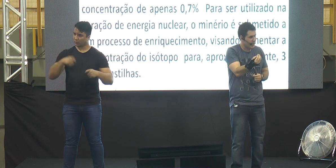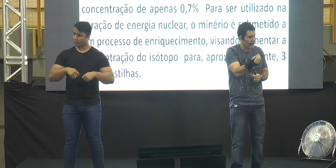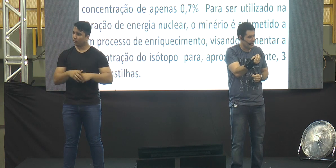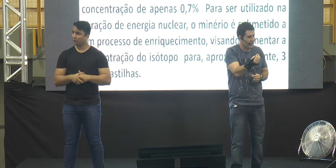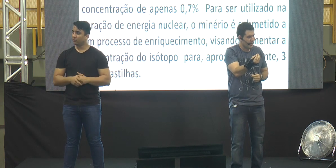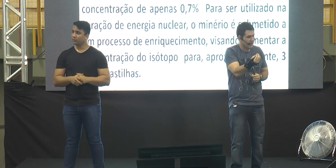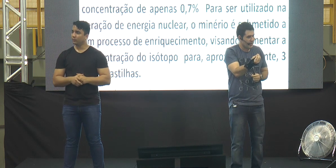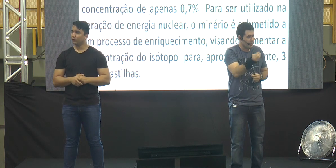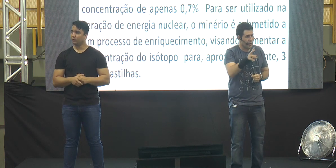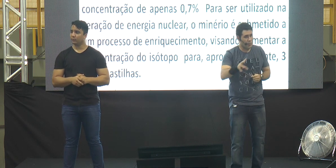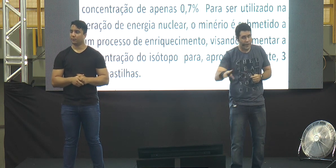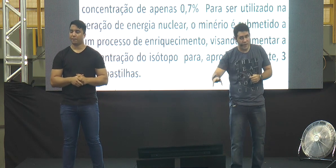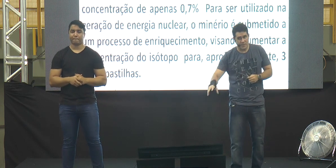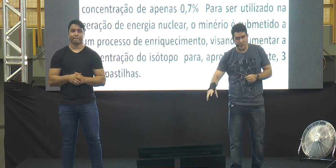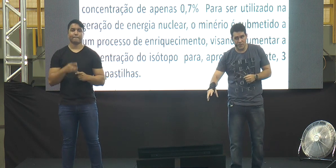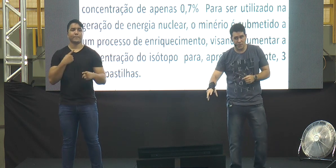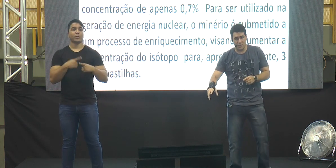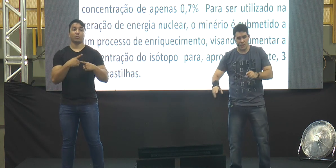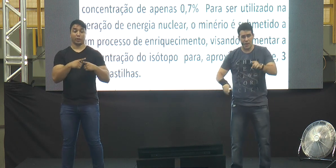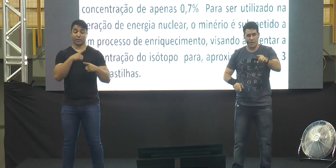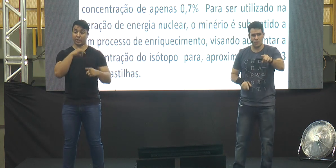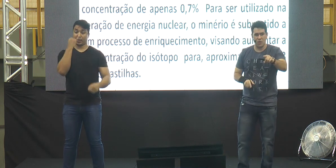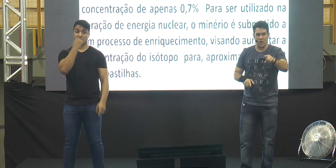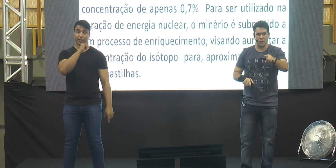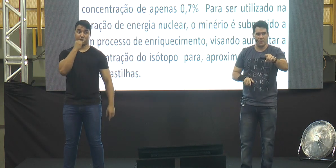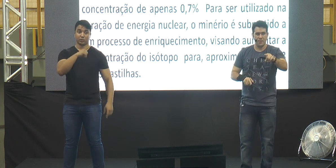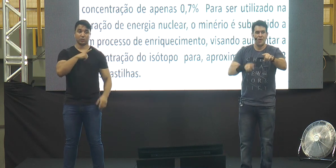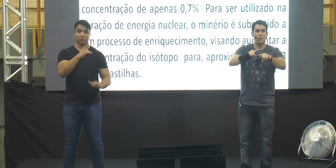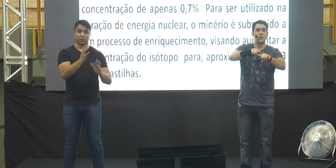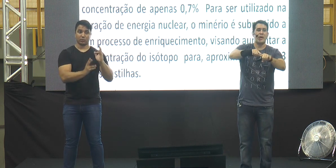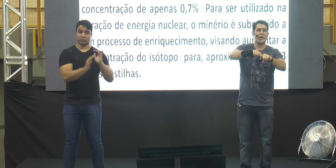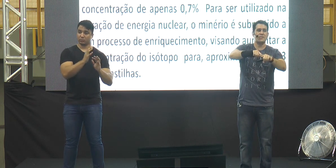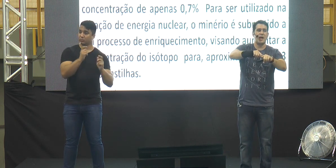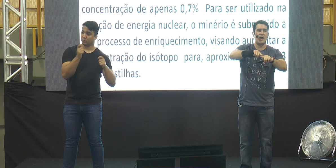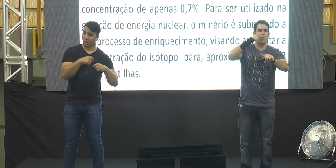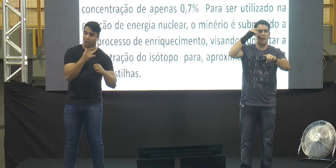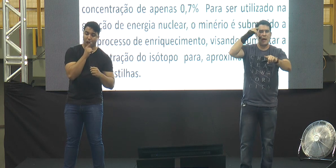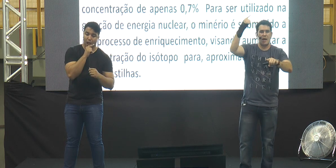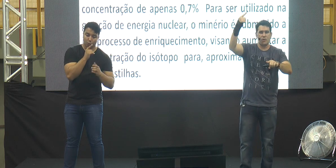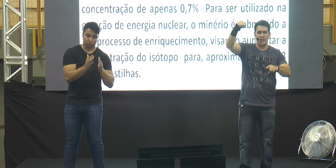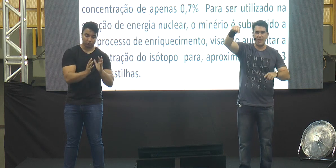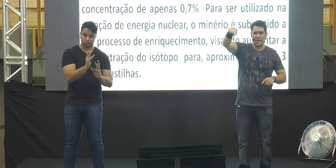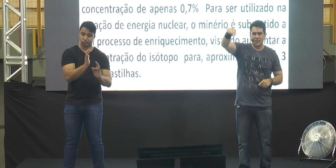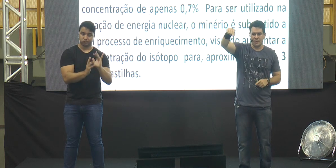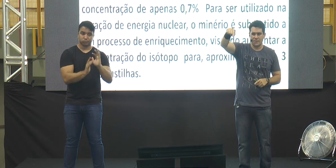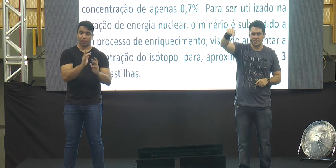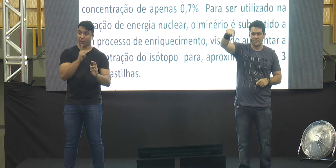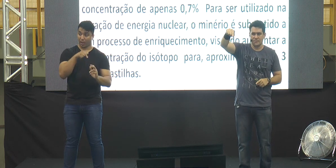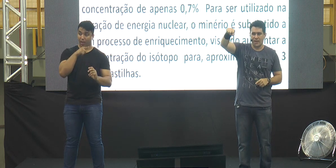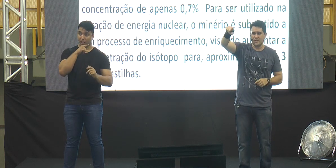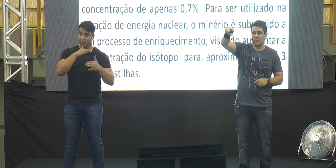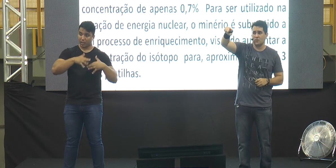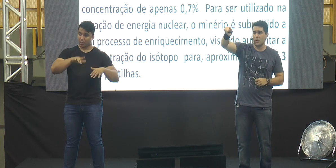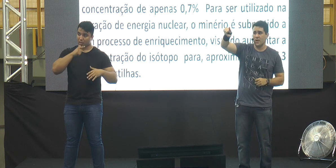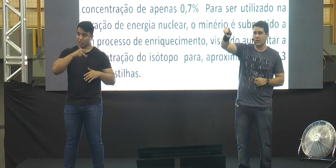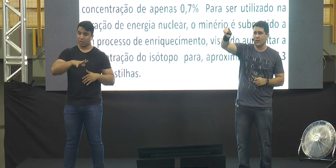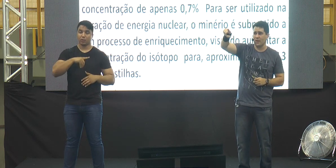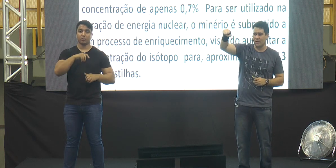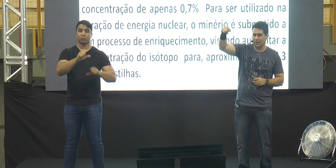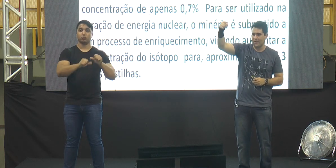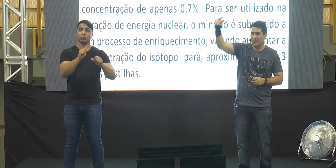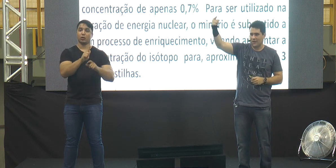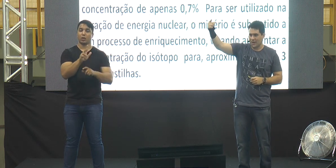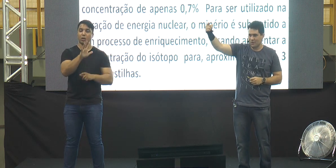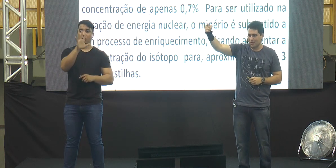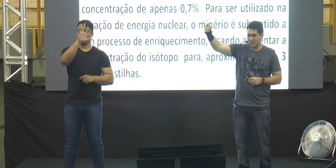água? Porque eu pego essa energia, aqueço a água. Quando eu aqueço a água não é líquida, ela se transforma em água de